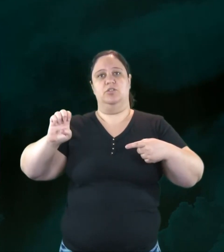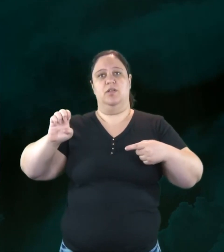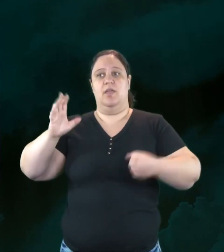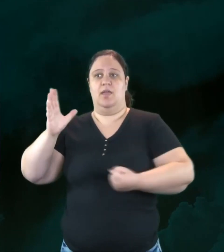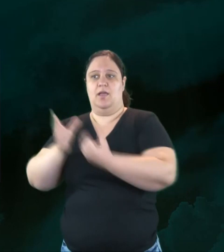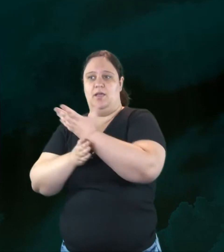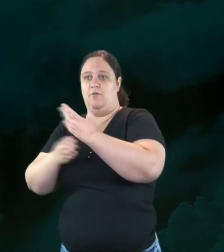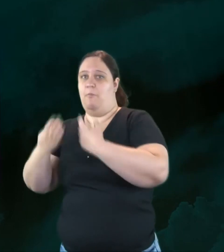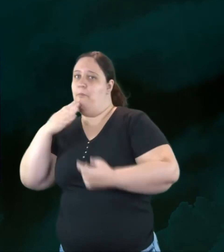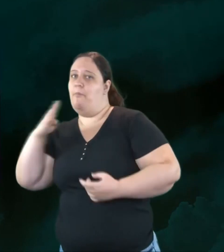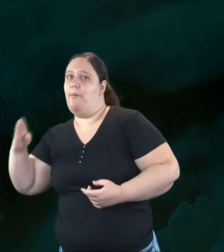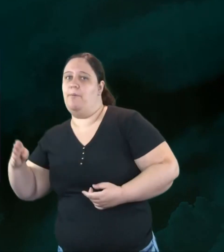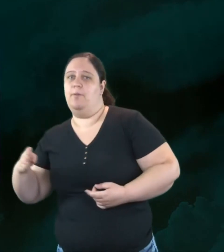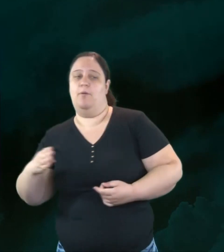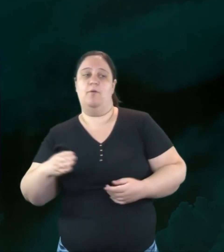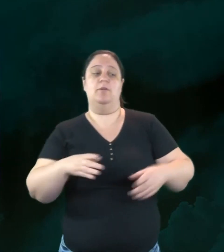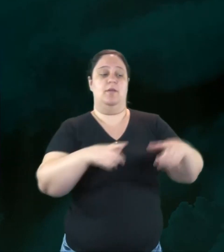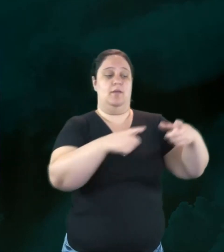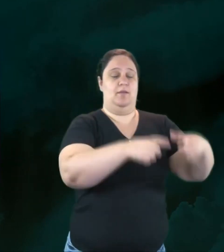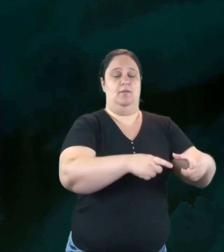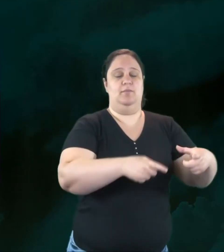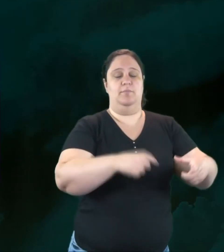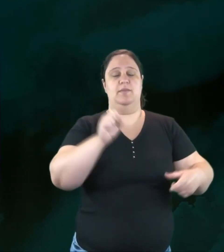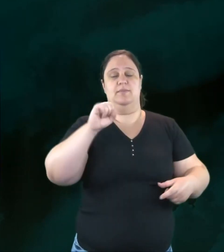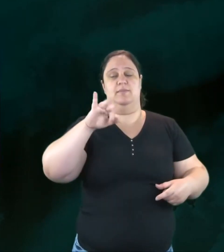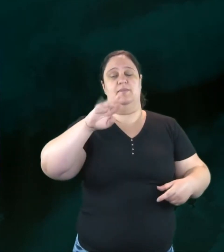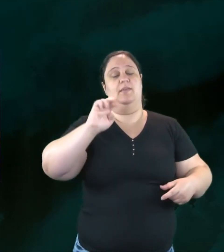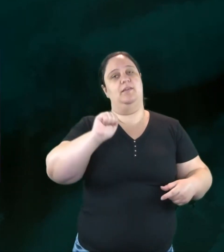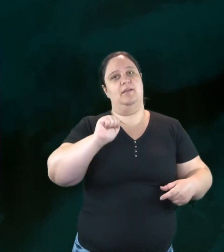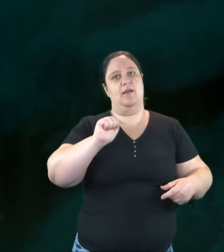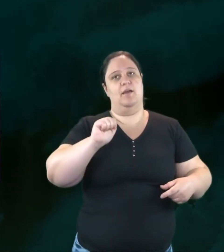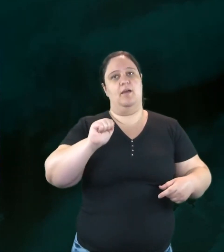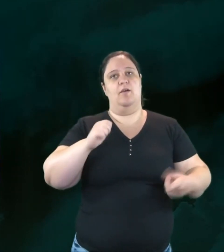mesmo entre os maus. Ainda